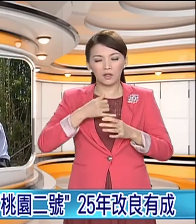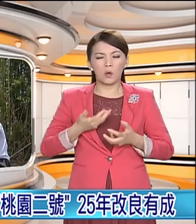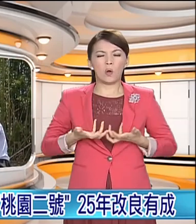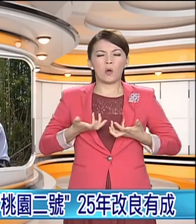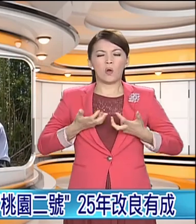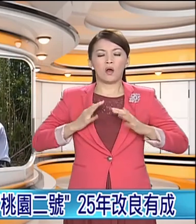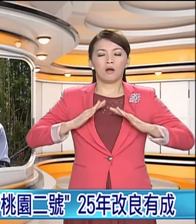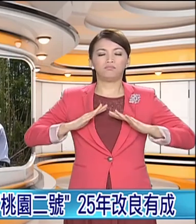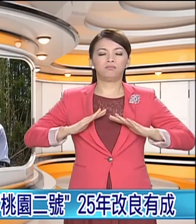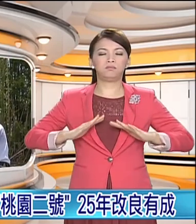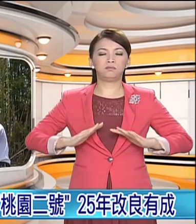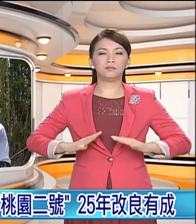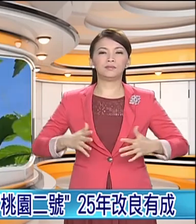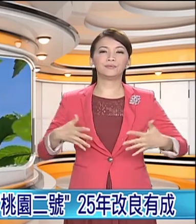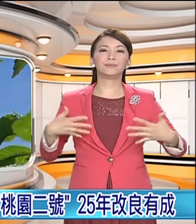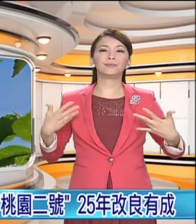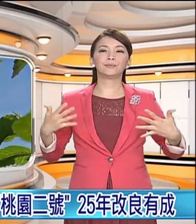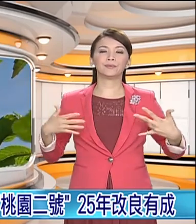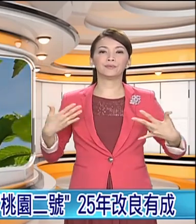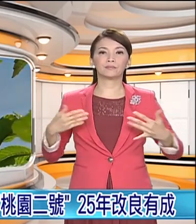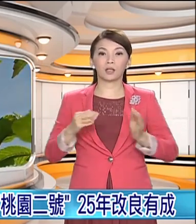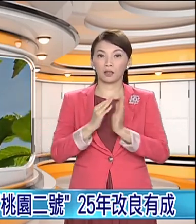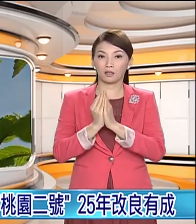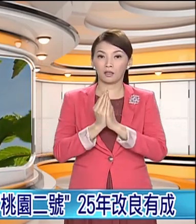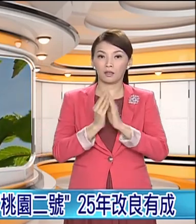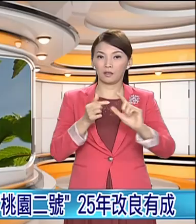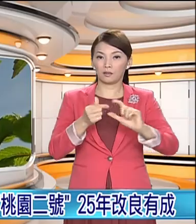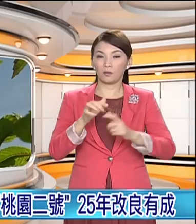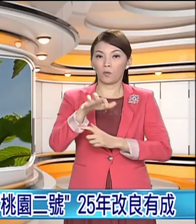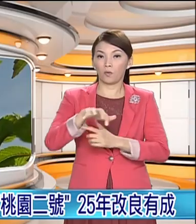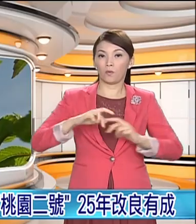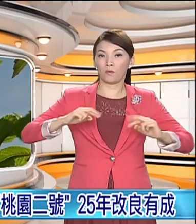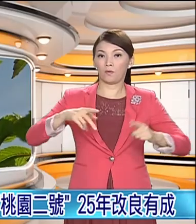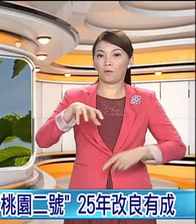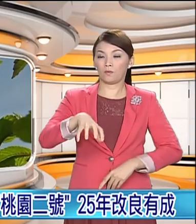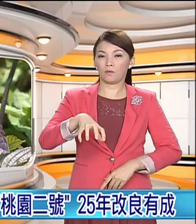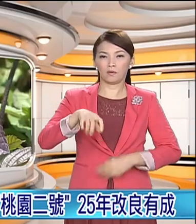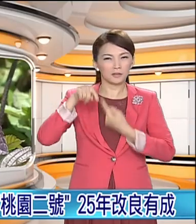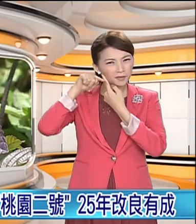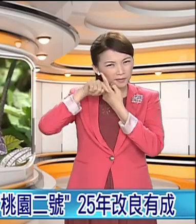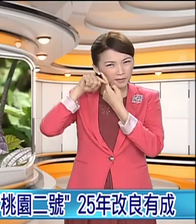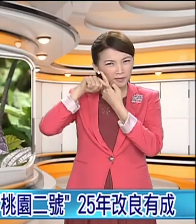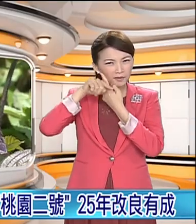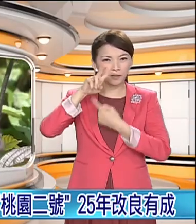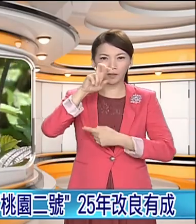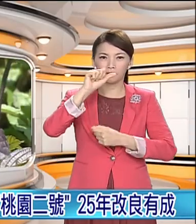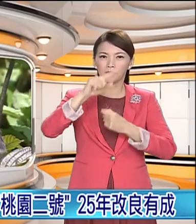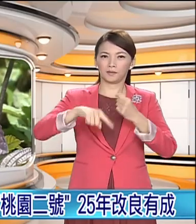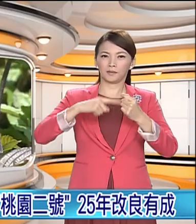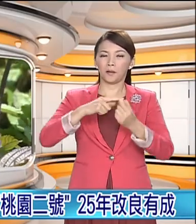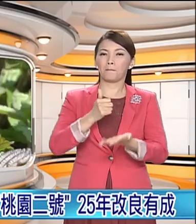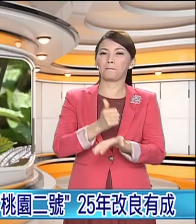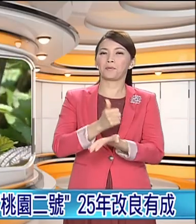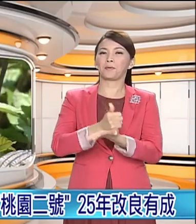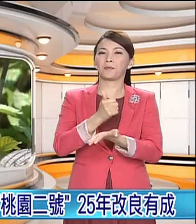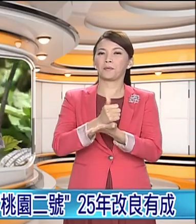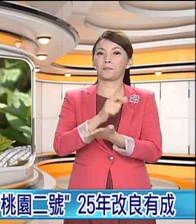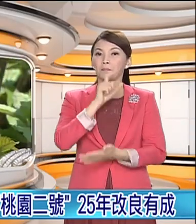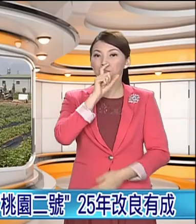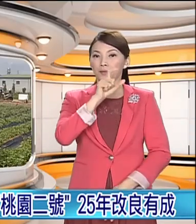仙草茶，清凉又退火。桃园区农改场经过了25年的改良，终